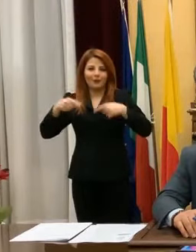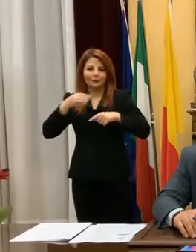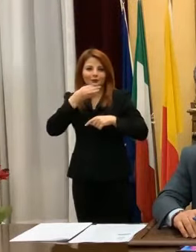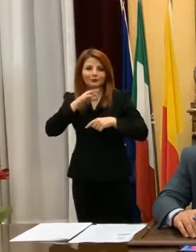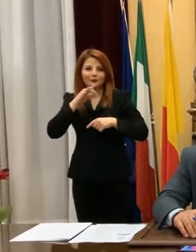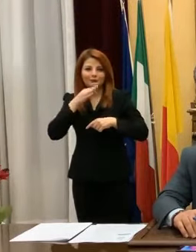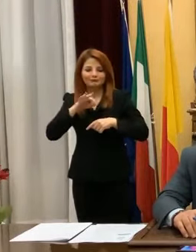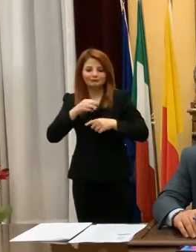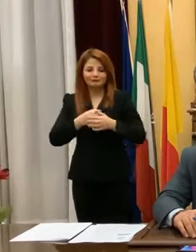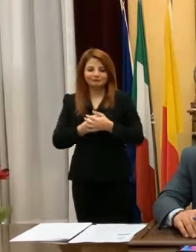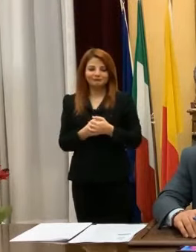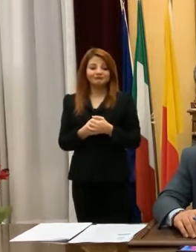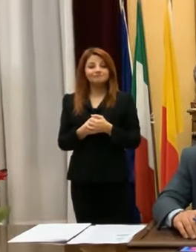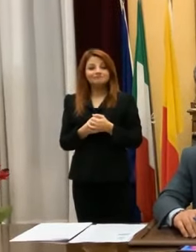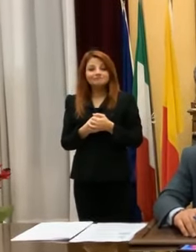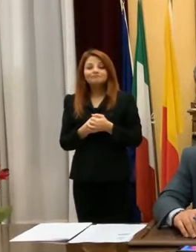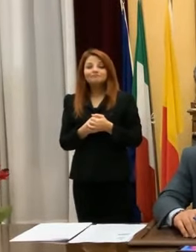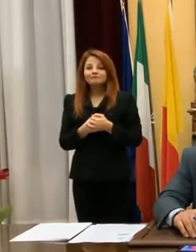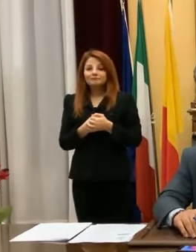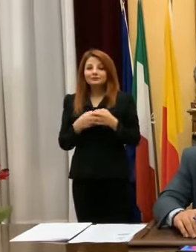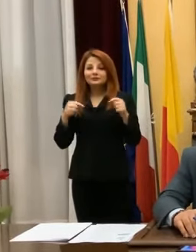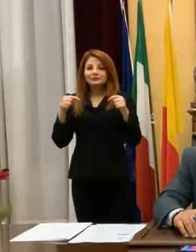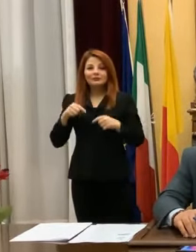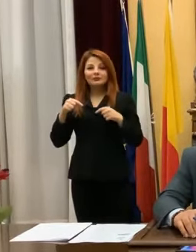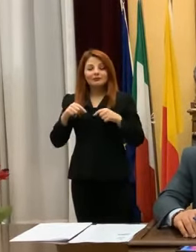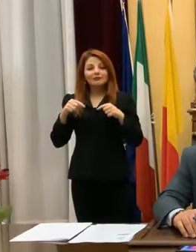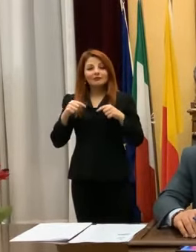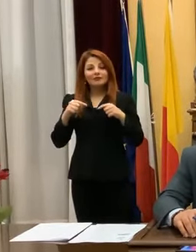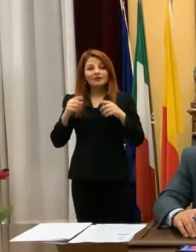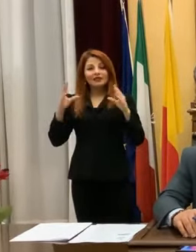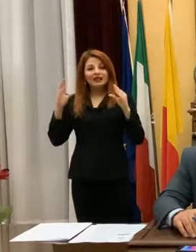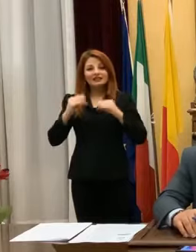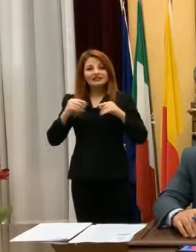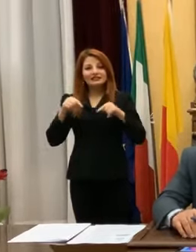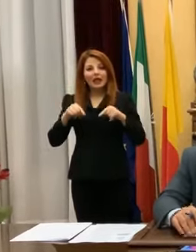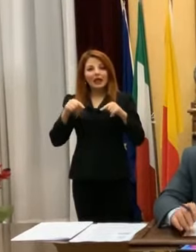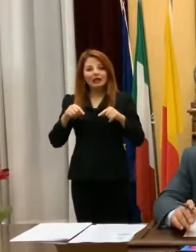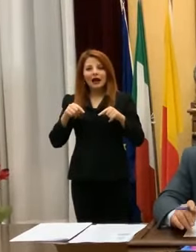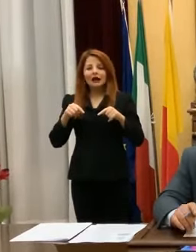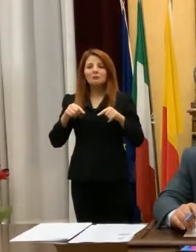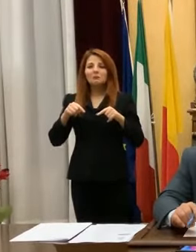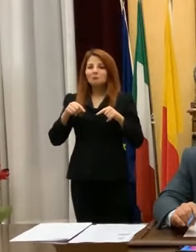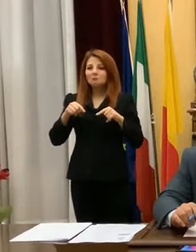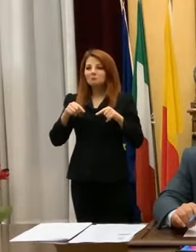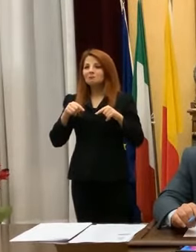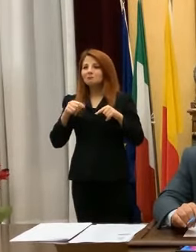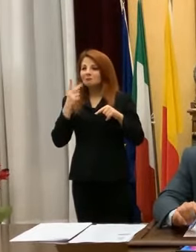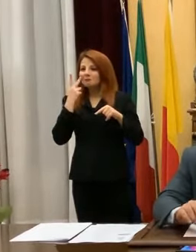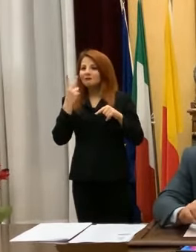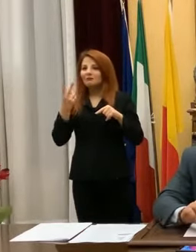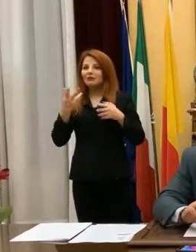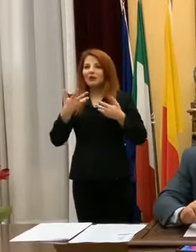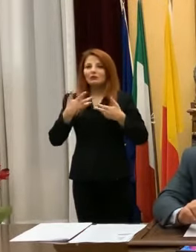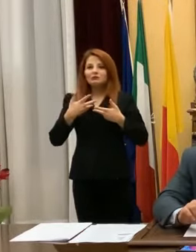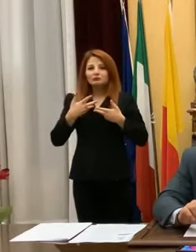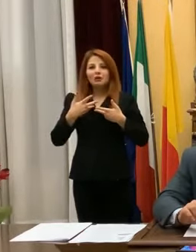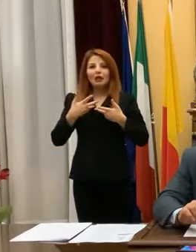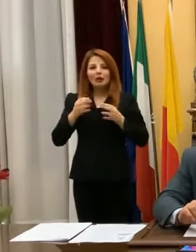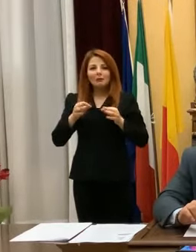è la serata probabilmente delle coincidenze. E sì,